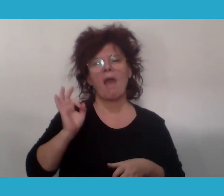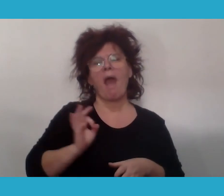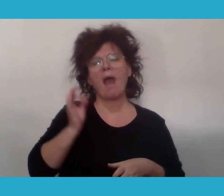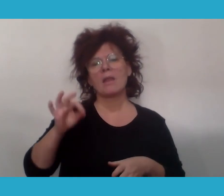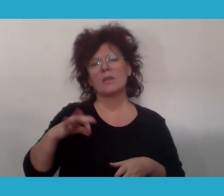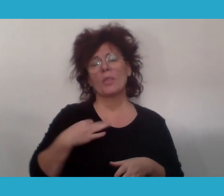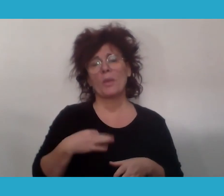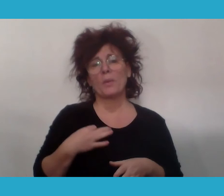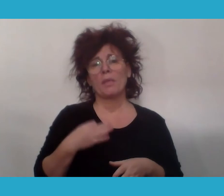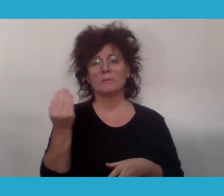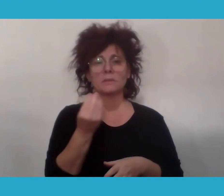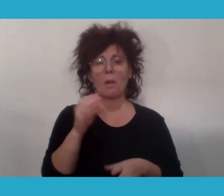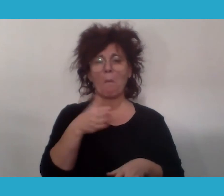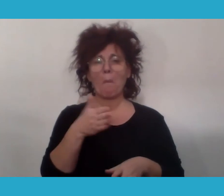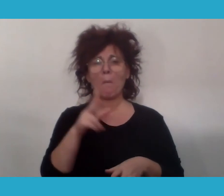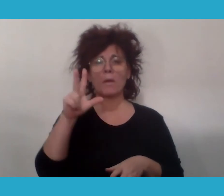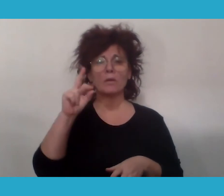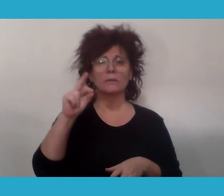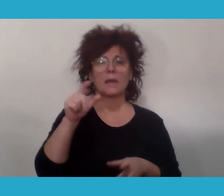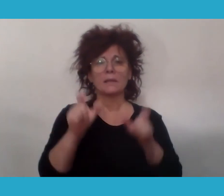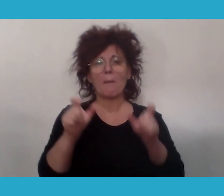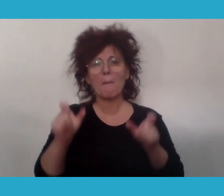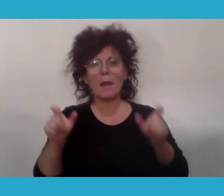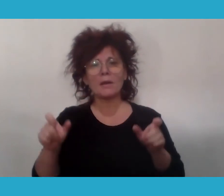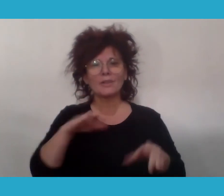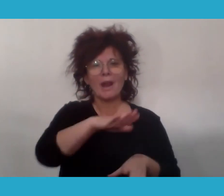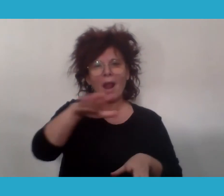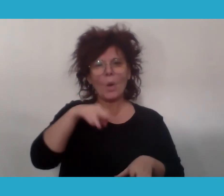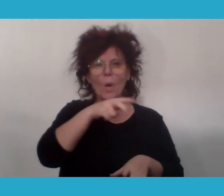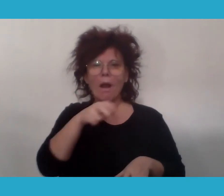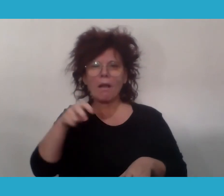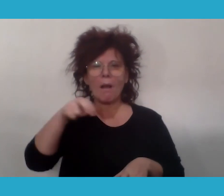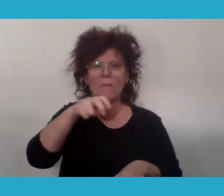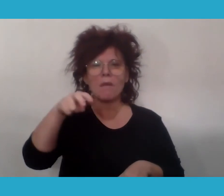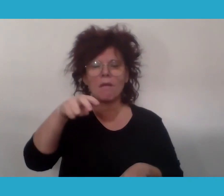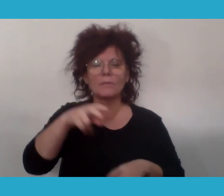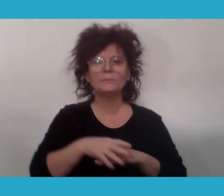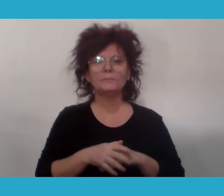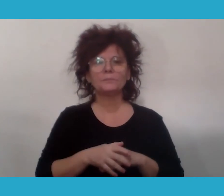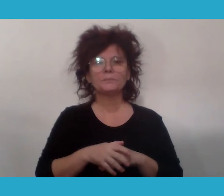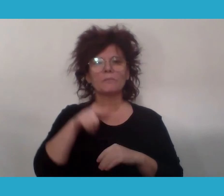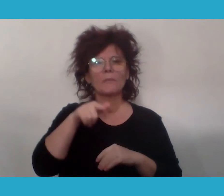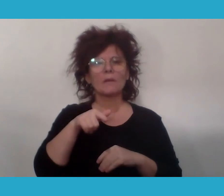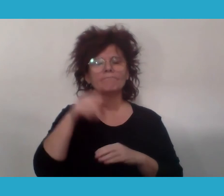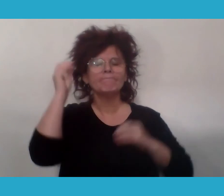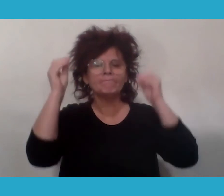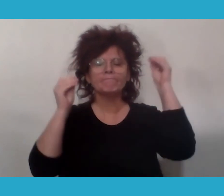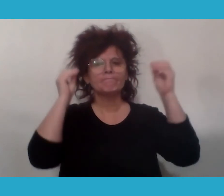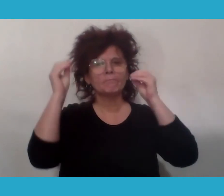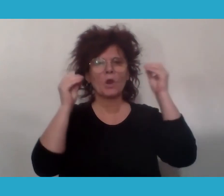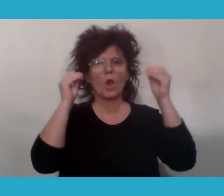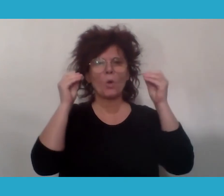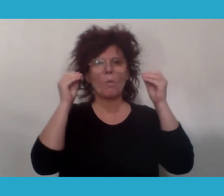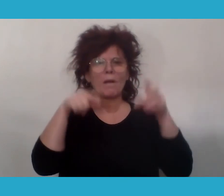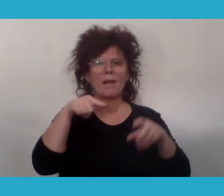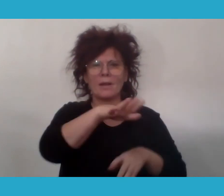vida. El sábado, unos 30 vecinos caminaron la zona por donde se quiere efectuar la traza. Les alarma que